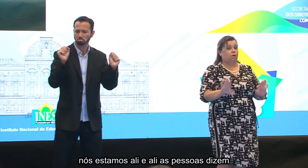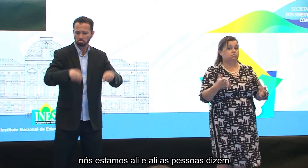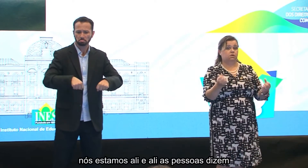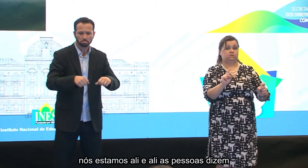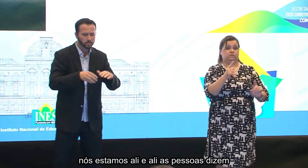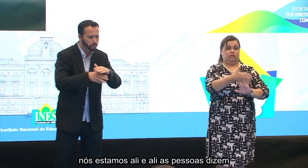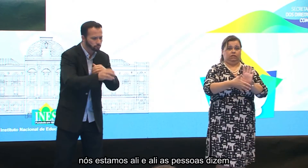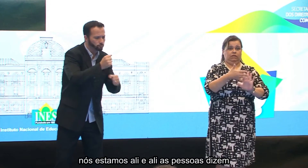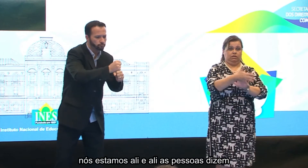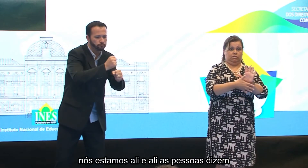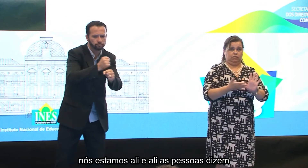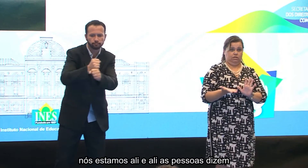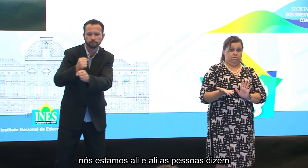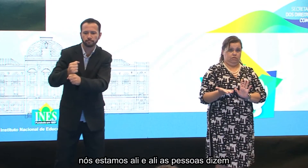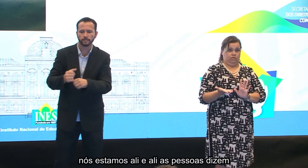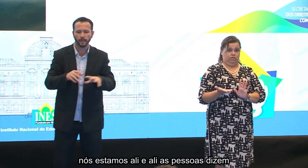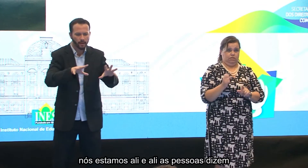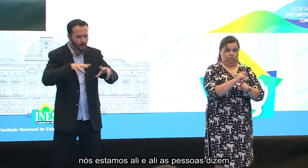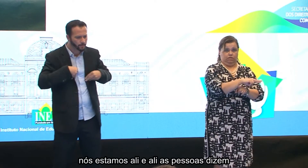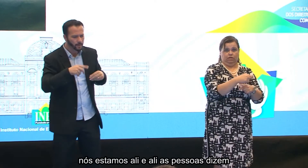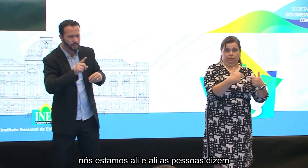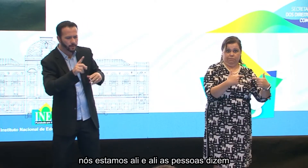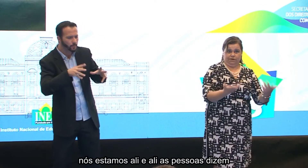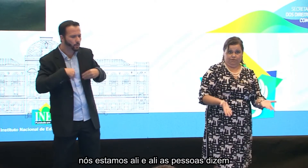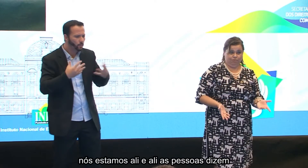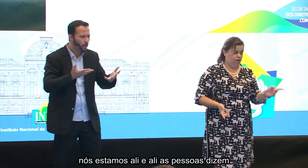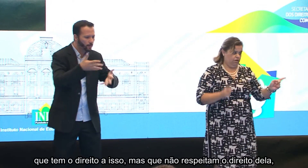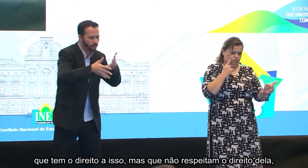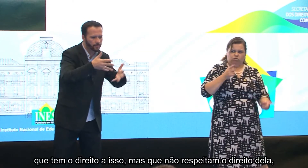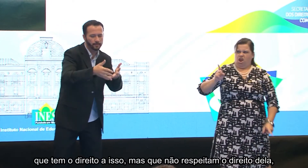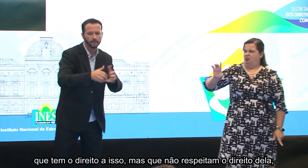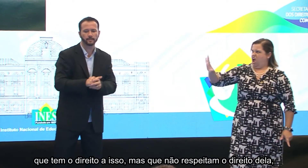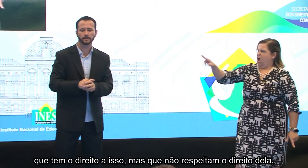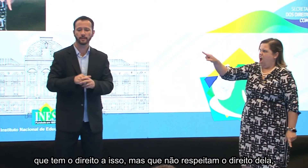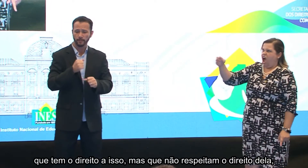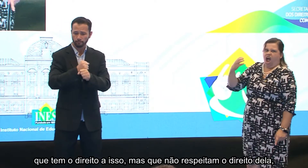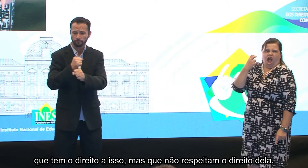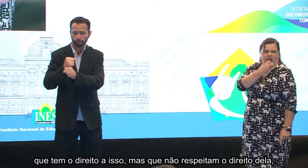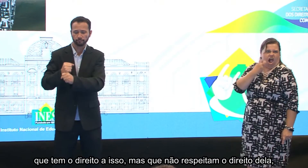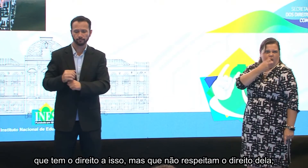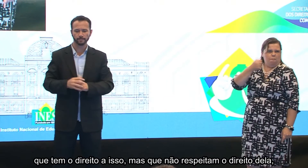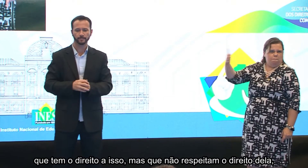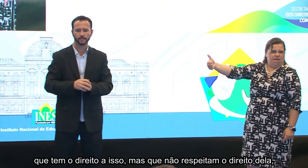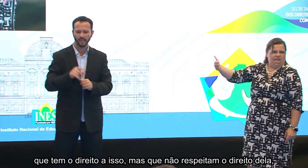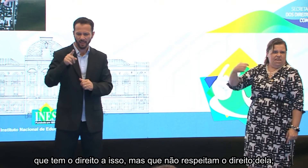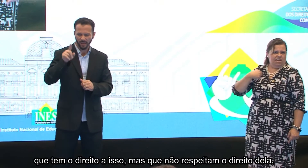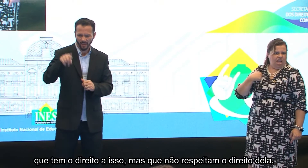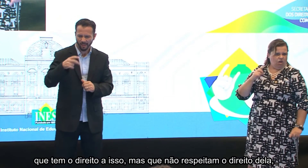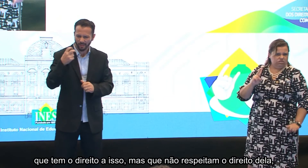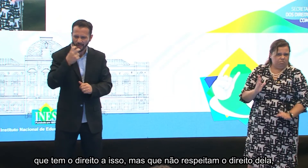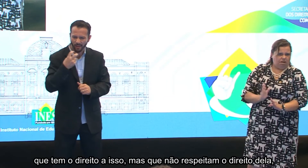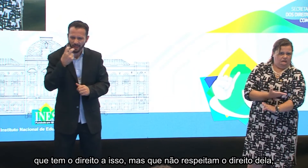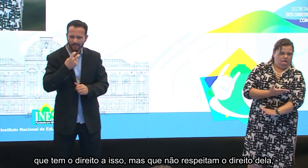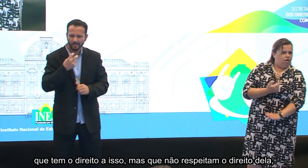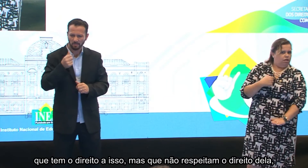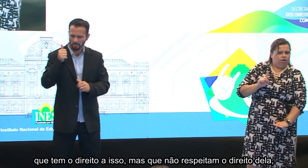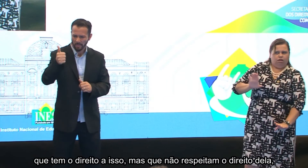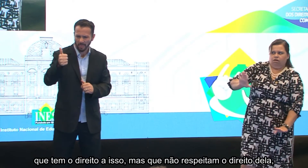Então, nós estamos ali, e ali as pessoas dizem, eu tenho direito a isso, mas não respeito